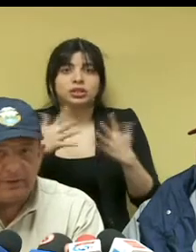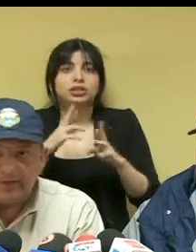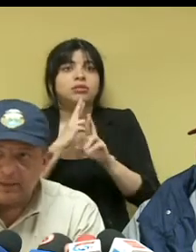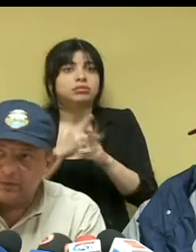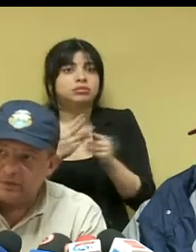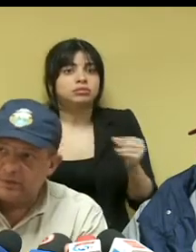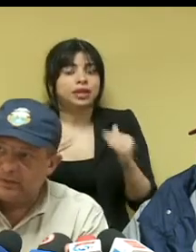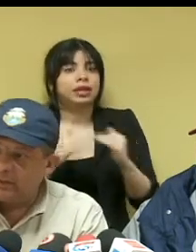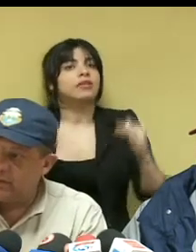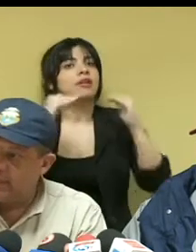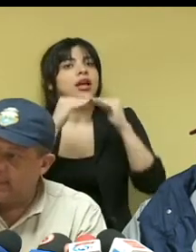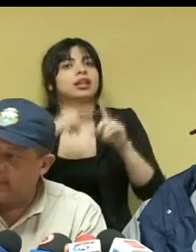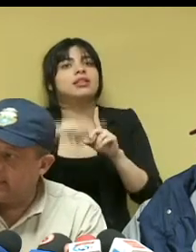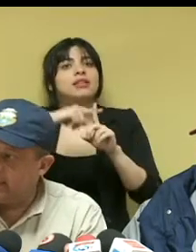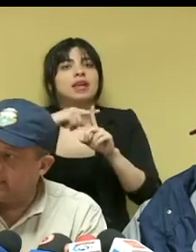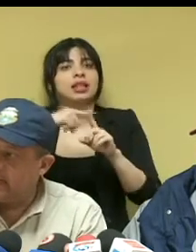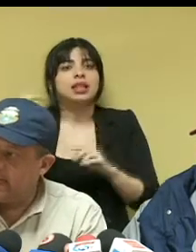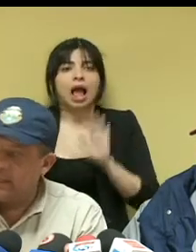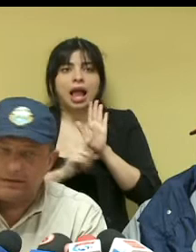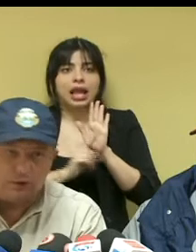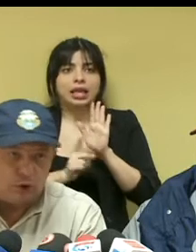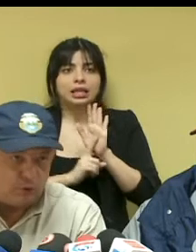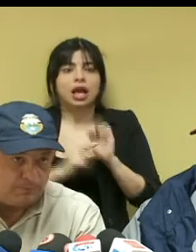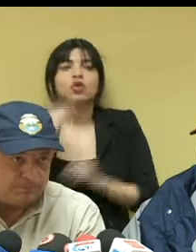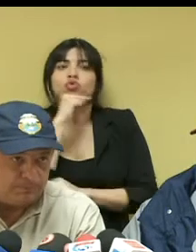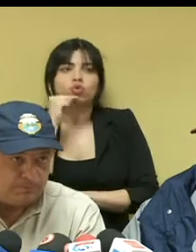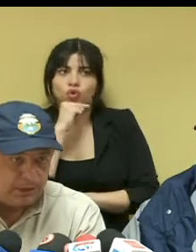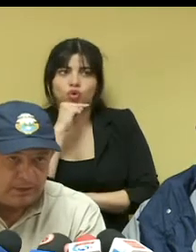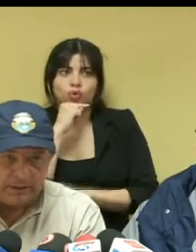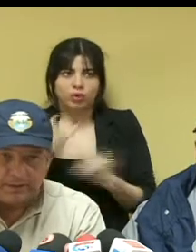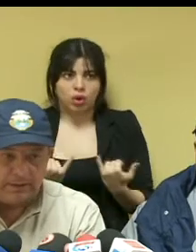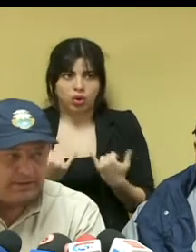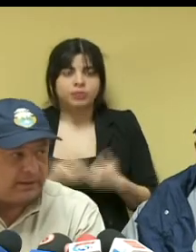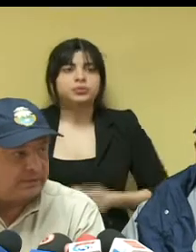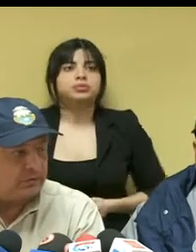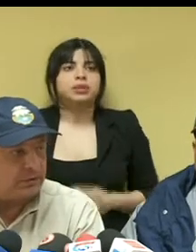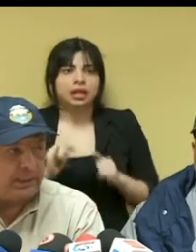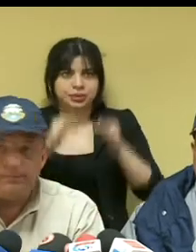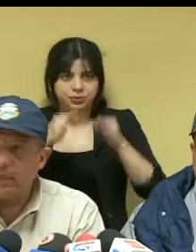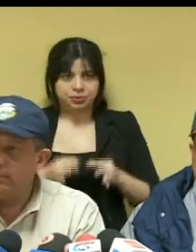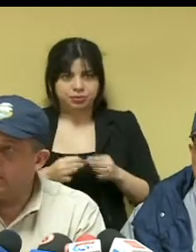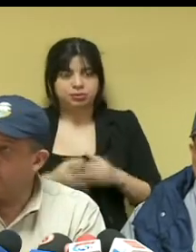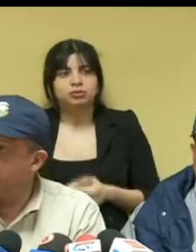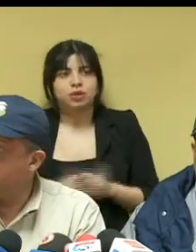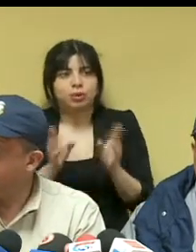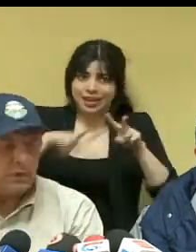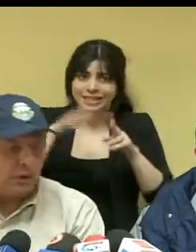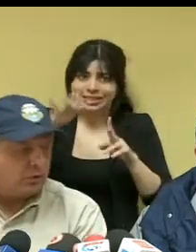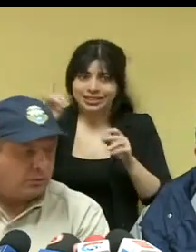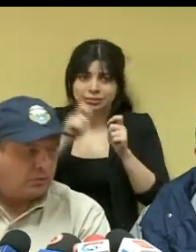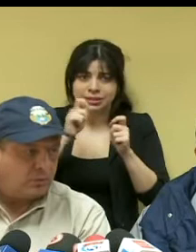es elevar entonces el grado de alerta a rojo. Esa es la decisión de la